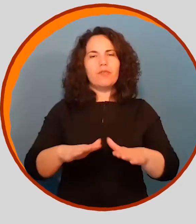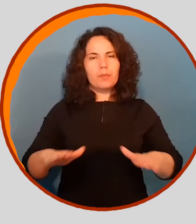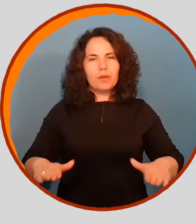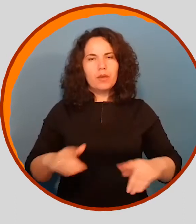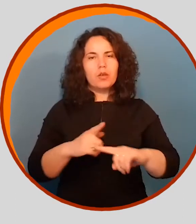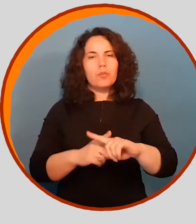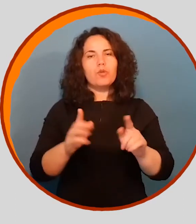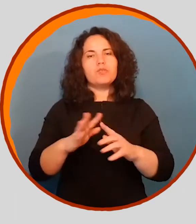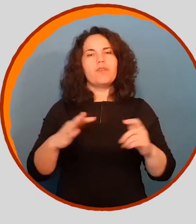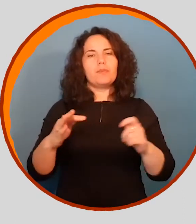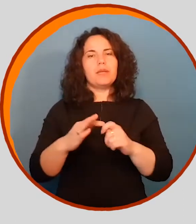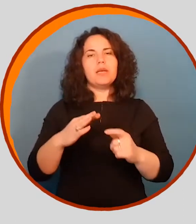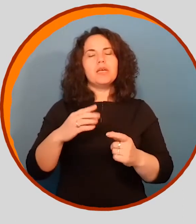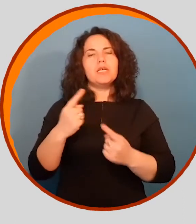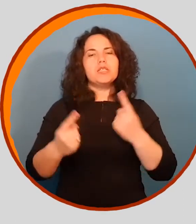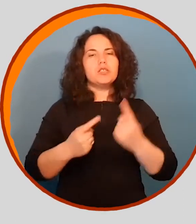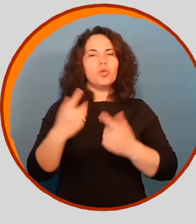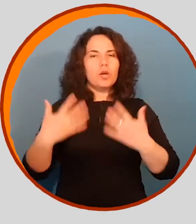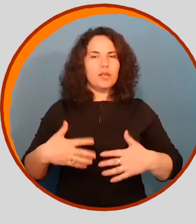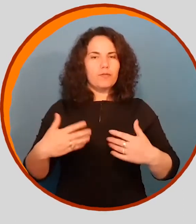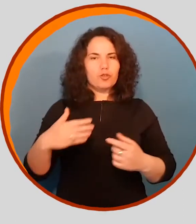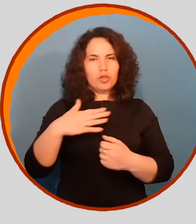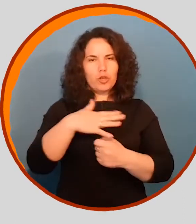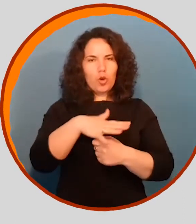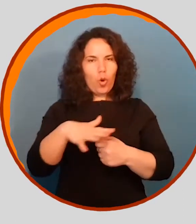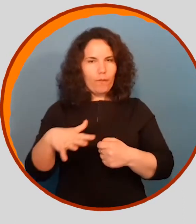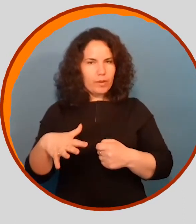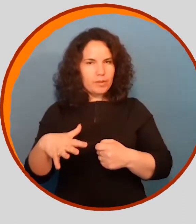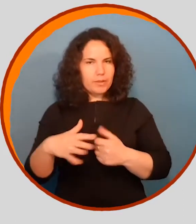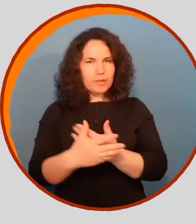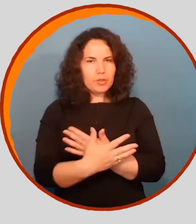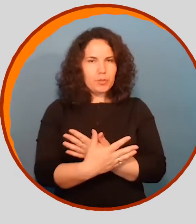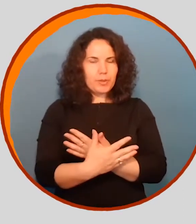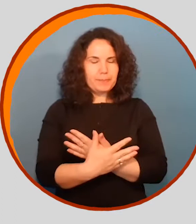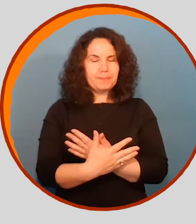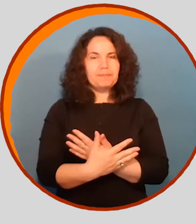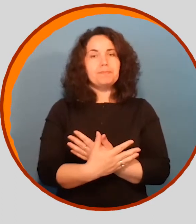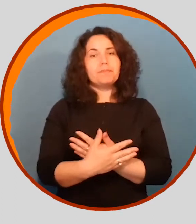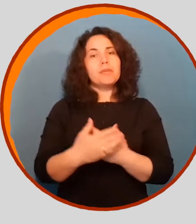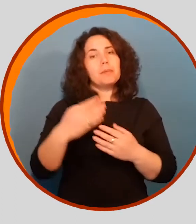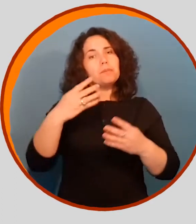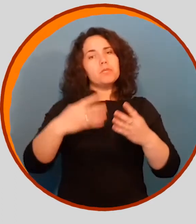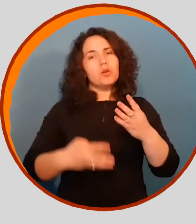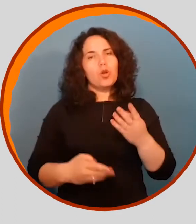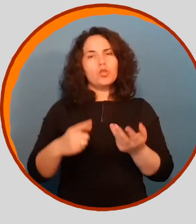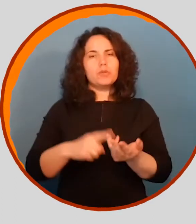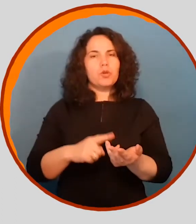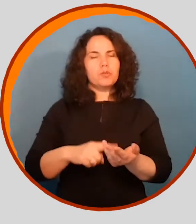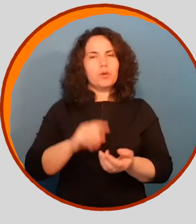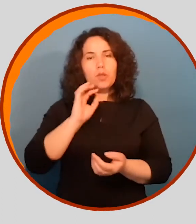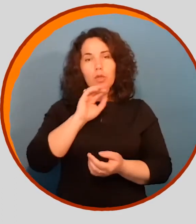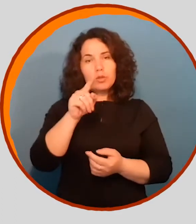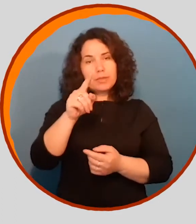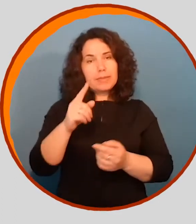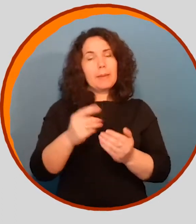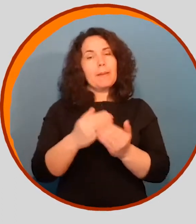gjatë kësaj periudhe, që ta kalojnë sa më lehtë periudhën e qëndrimit në shtëpi. Psikologët kanë sugjeruar shpesh krijimin e një rutine të shëndetshme. Por